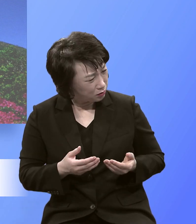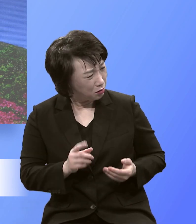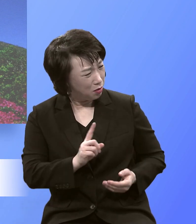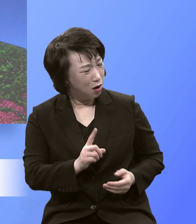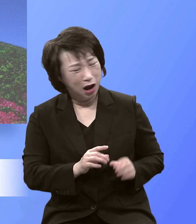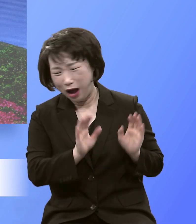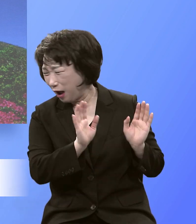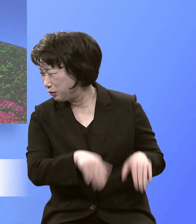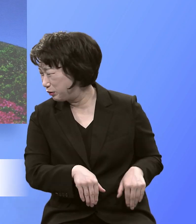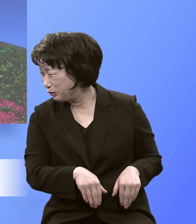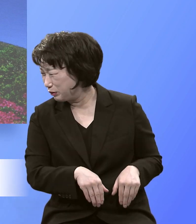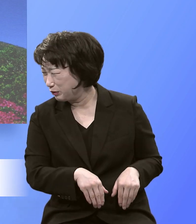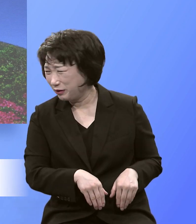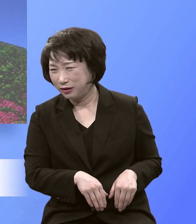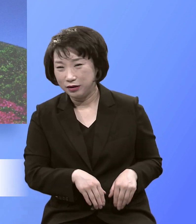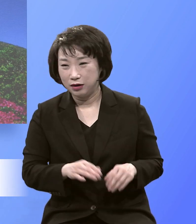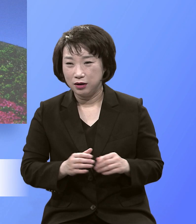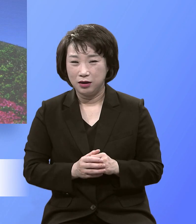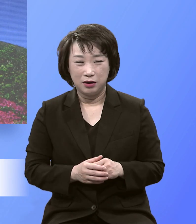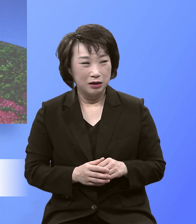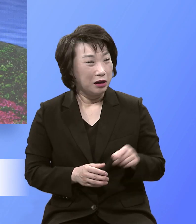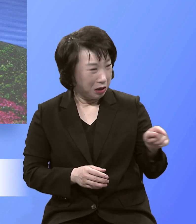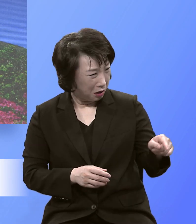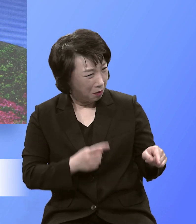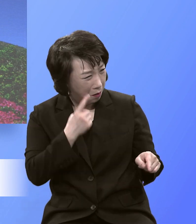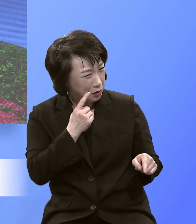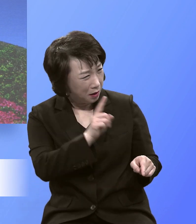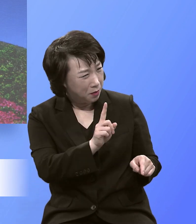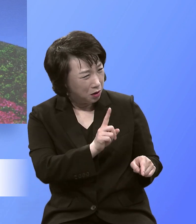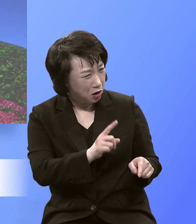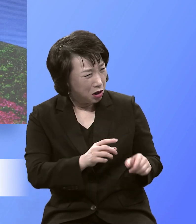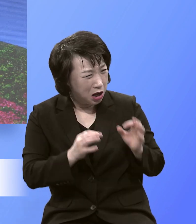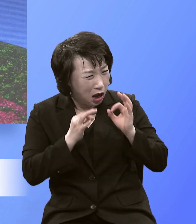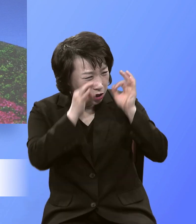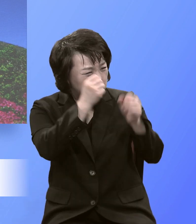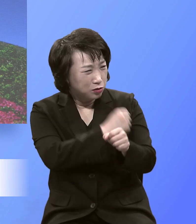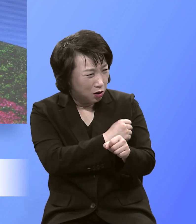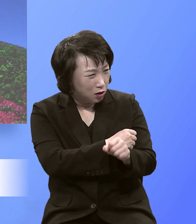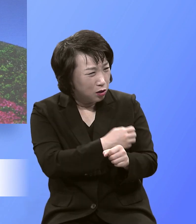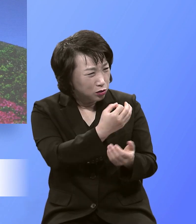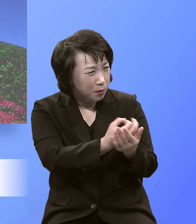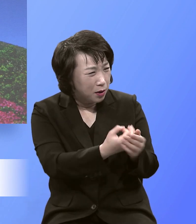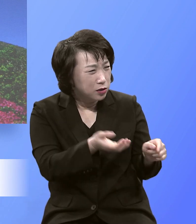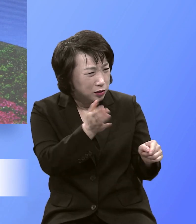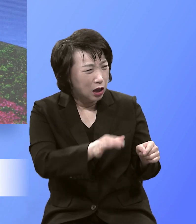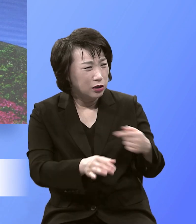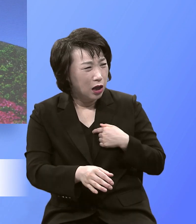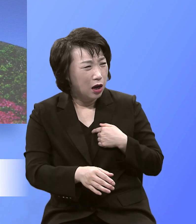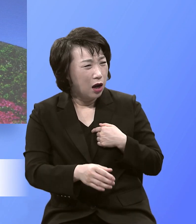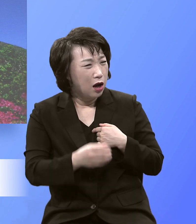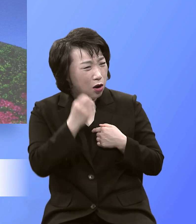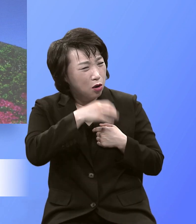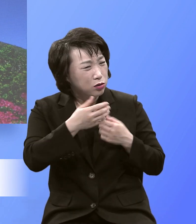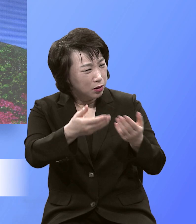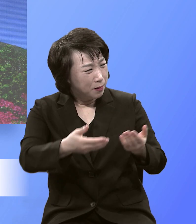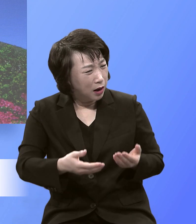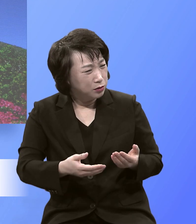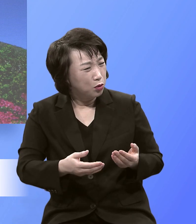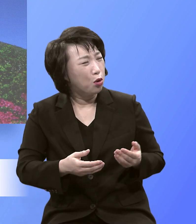돼요. 아니 어르신네도 애쓰고 두렵게서 번 돈인데 그 돈을 내가 어떻게